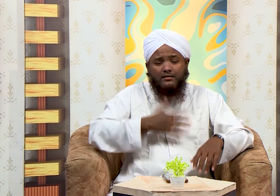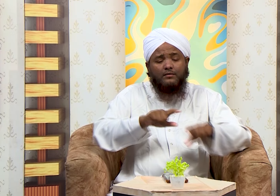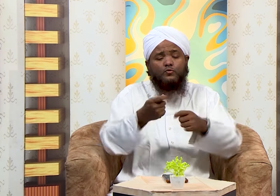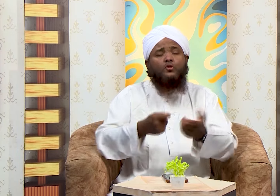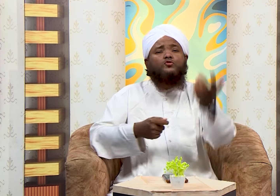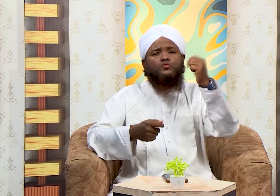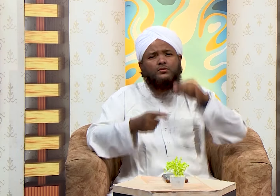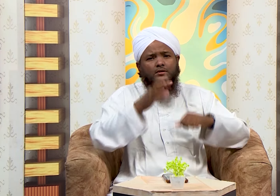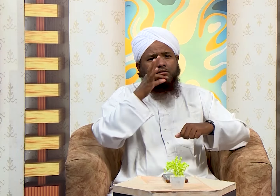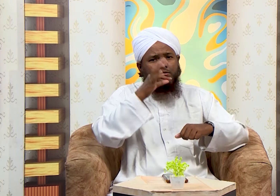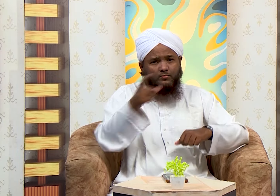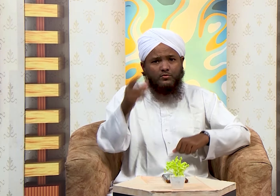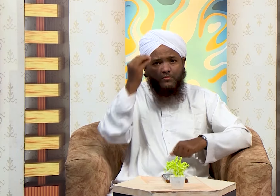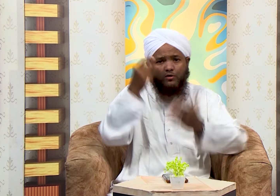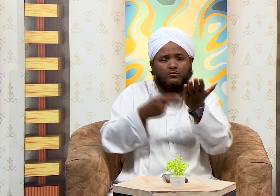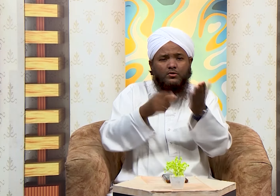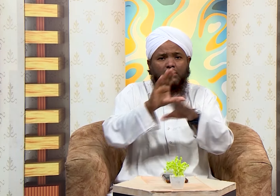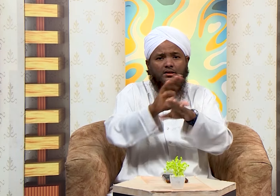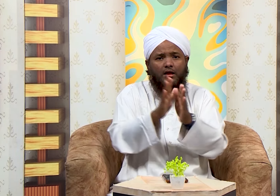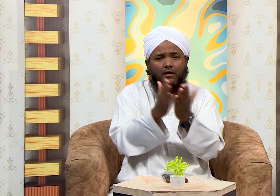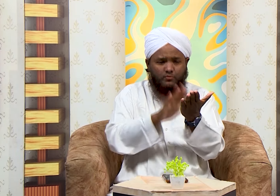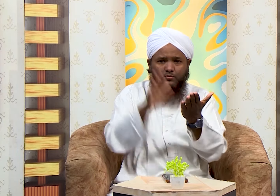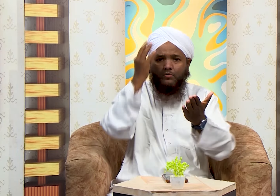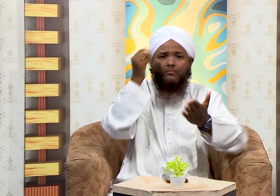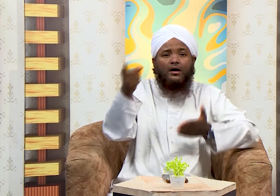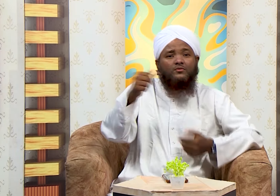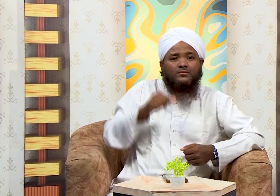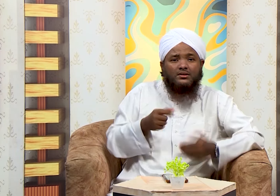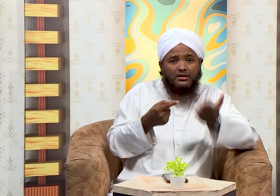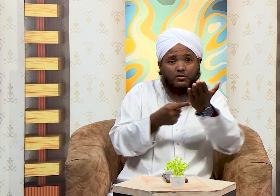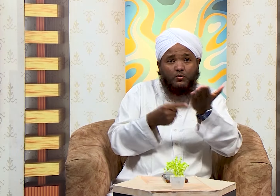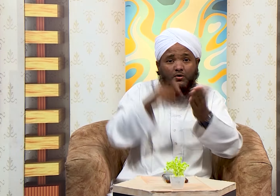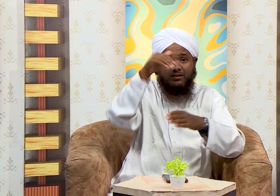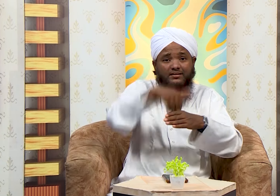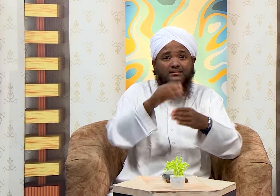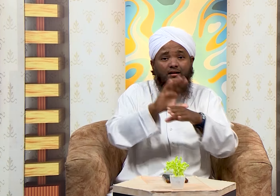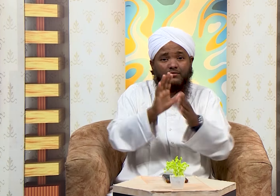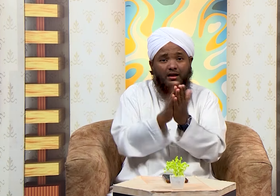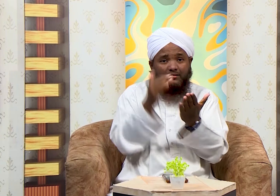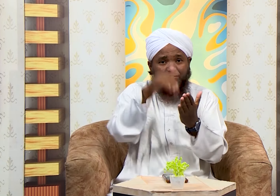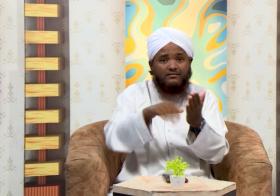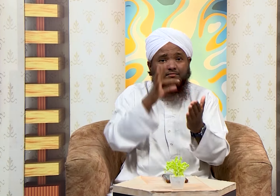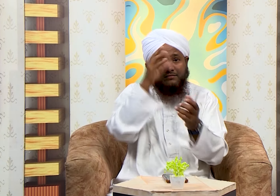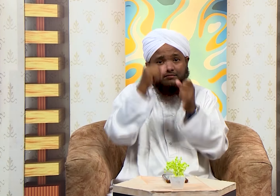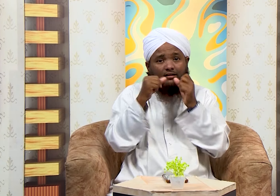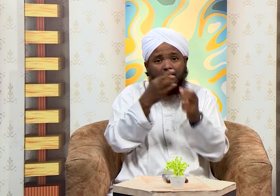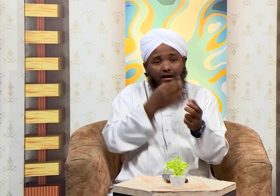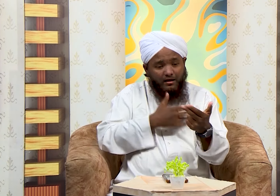آخری نبی کے ساتھ تم تو پڑھے لکھے آدمی ہو عالم ہو تو توریت کے جاننے والے ہو تو پھر تم نے نبی رحمت کے ساتھ اللہ پاک کے آخری نبی کے ساتھ یہ